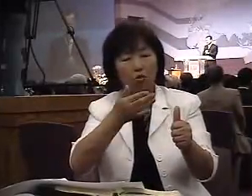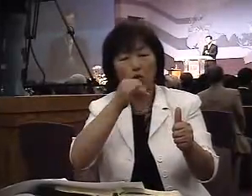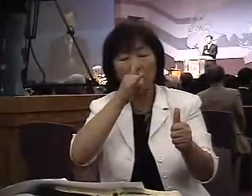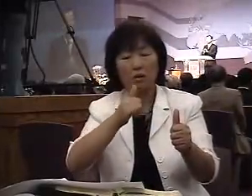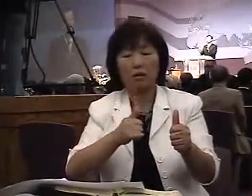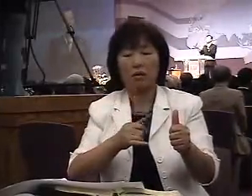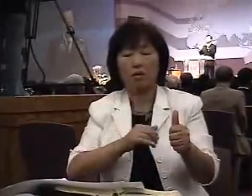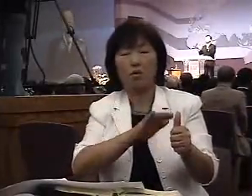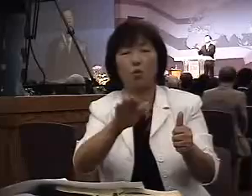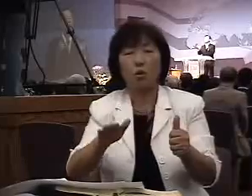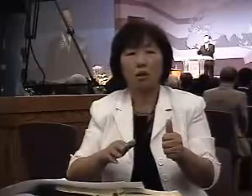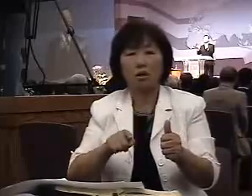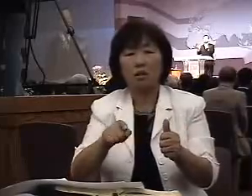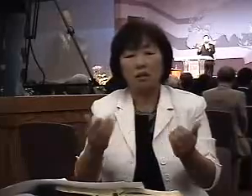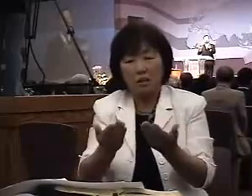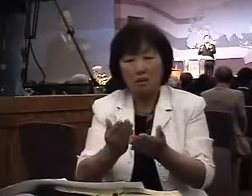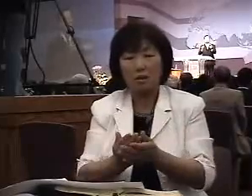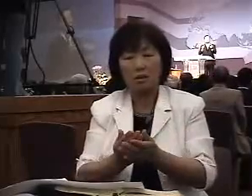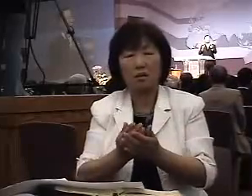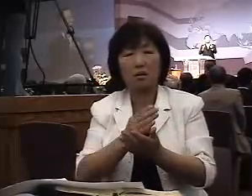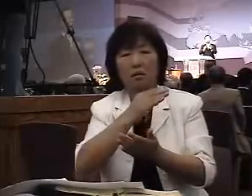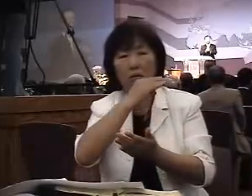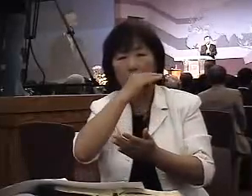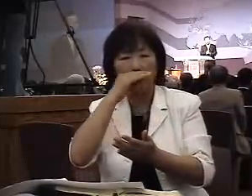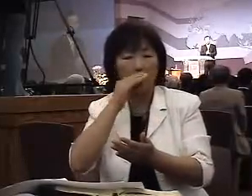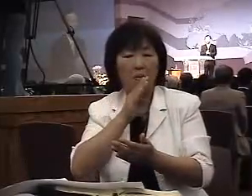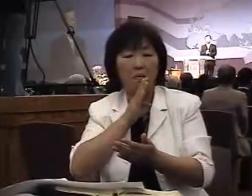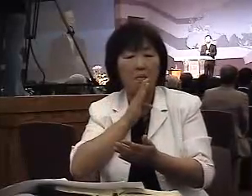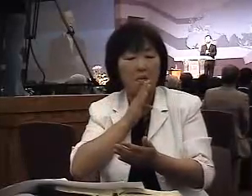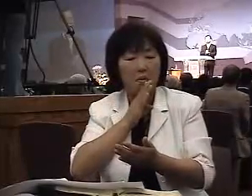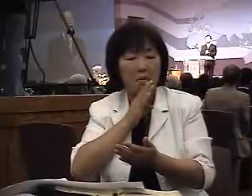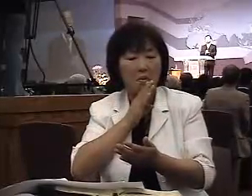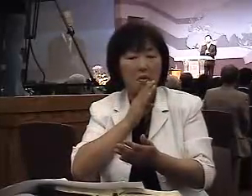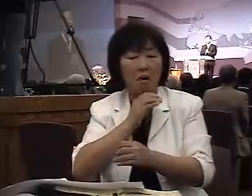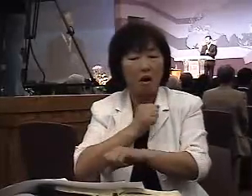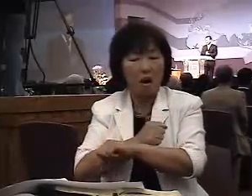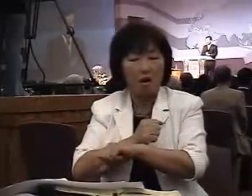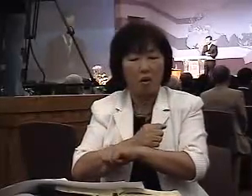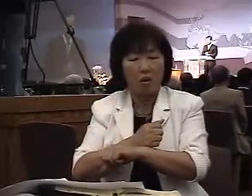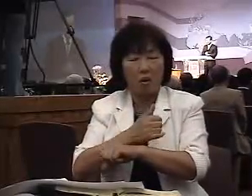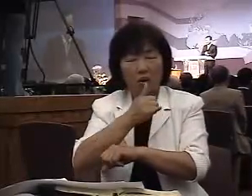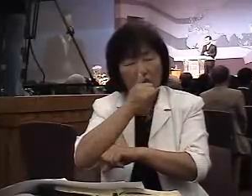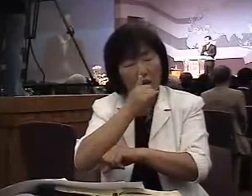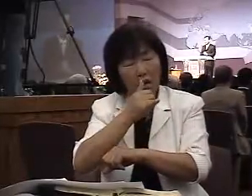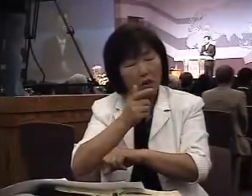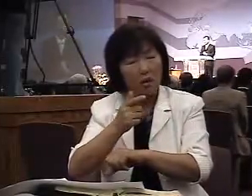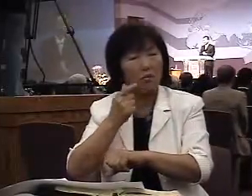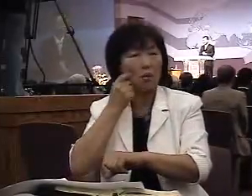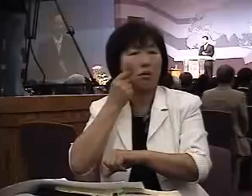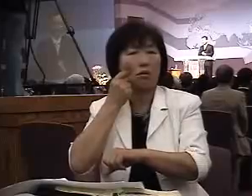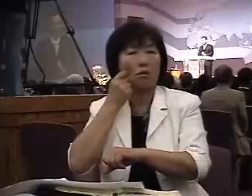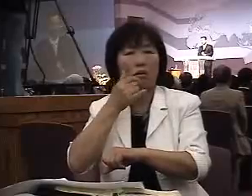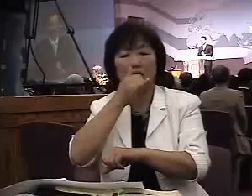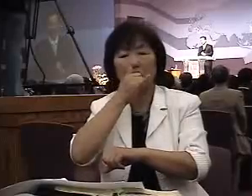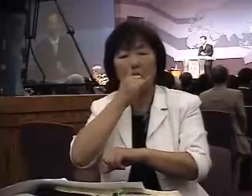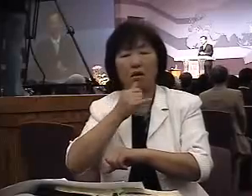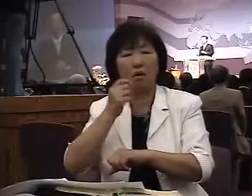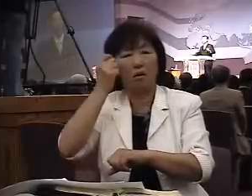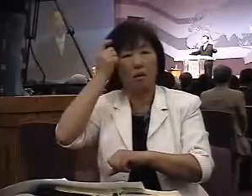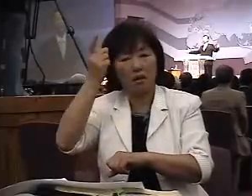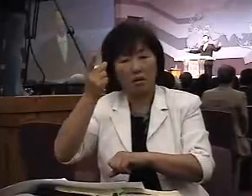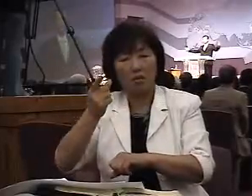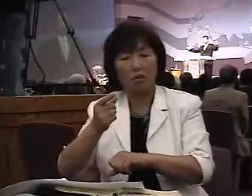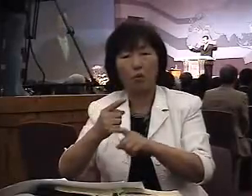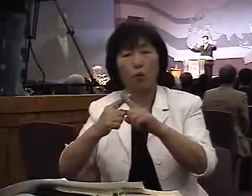있는데 우리가 지금 그 일을 자체대로 못하고 있다는 것을 깨달으면서 우리가